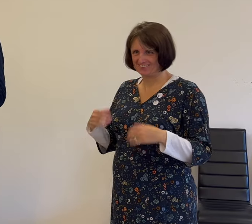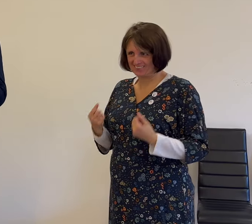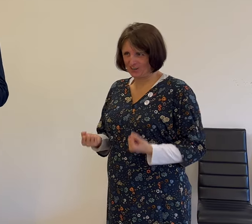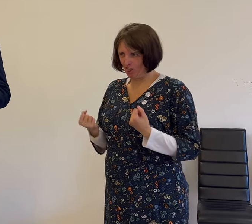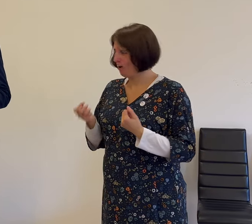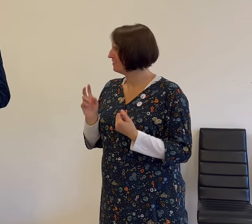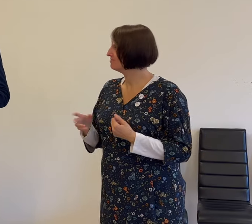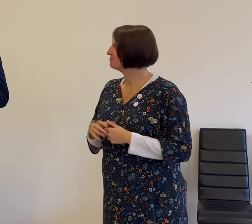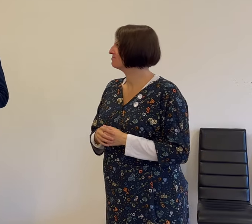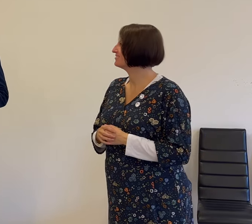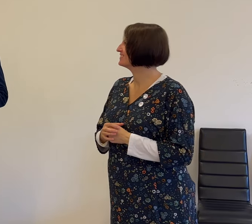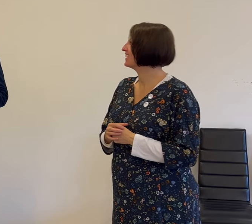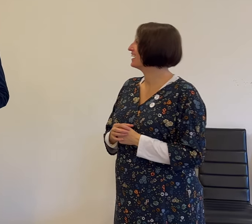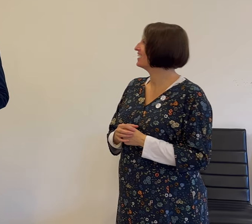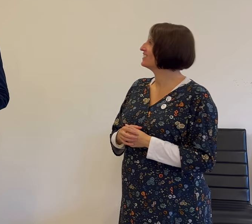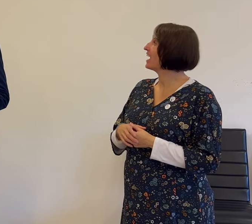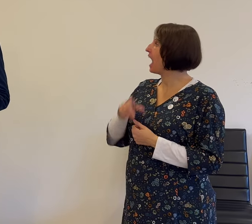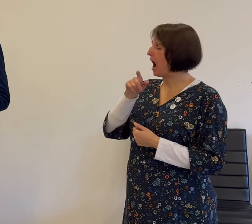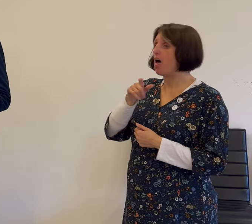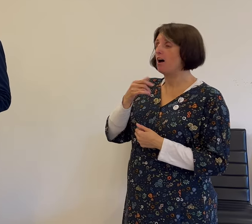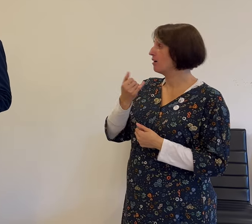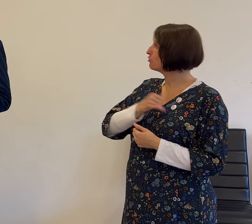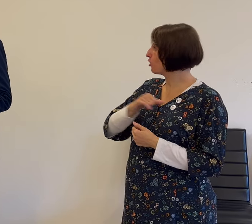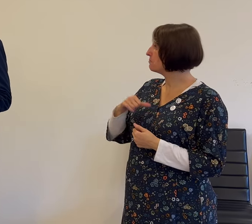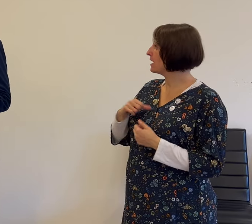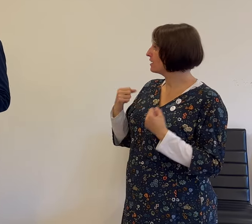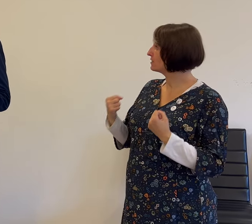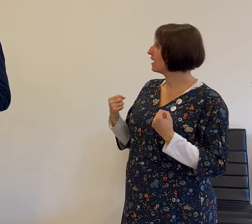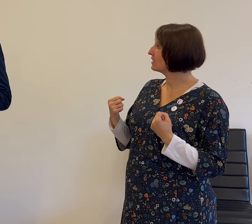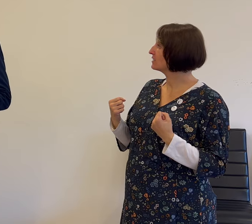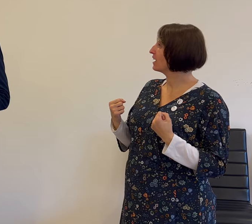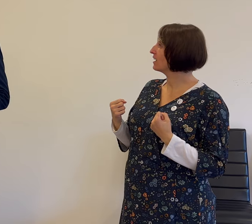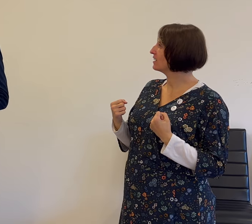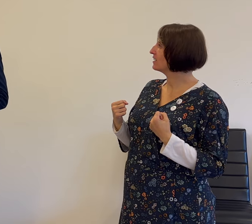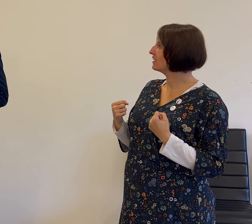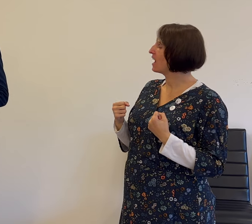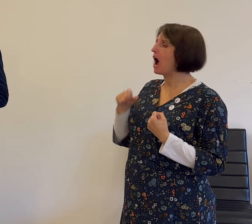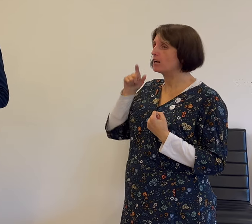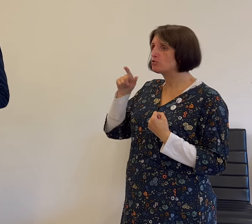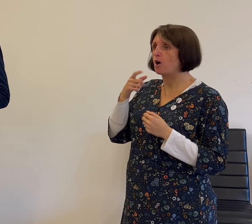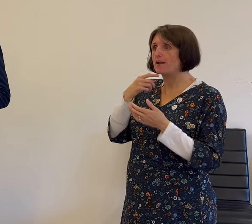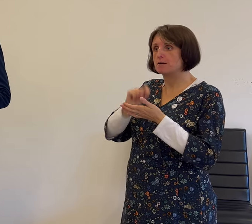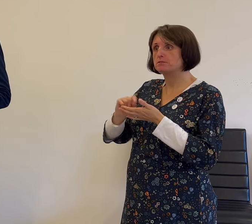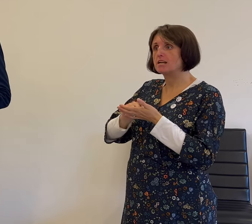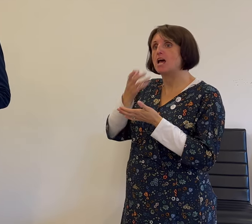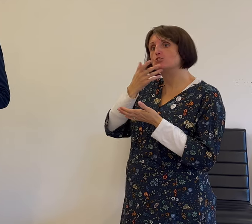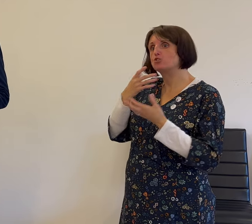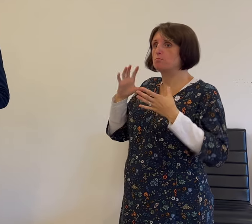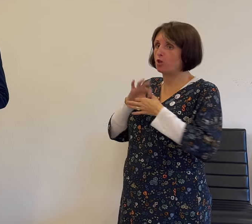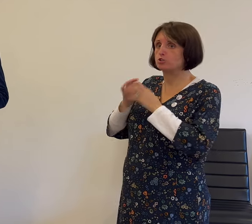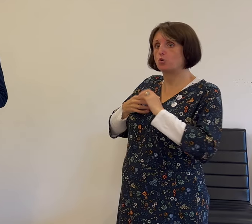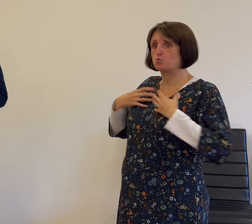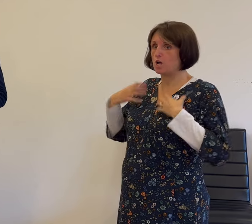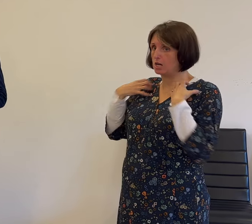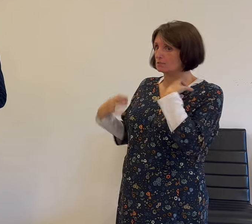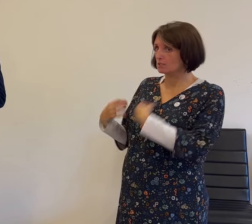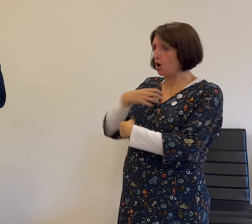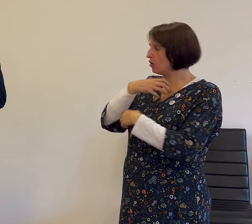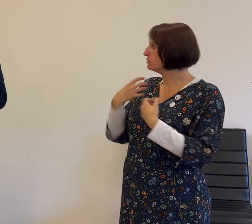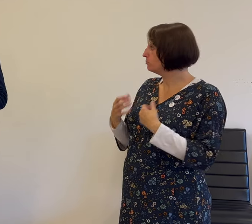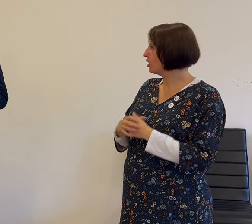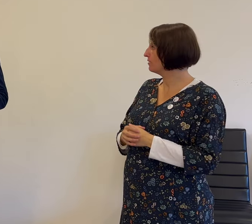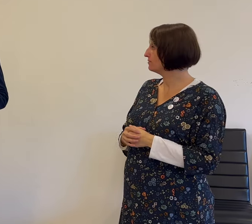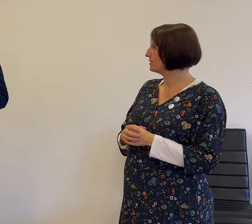úplně běžné. Všimněte si, to je pouze jedna součást té jeho zbroje. Jo, to znamená, i kdyby to bylo jenom